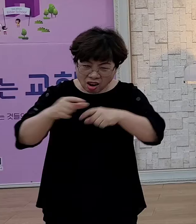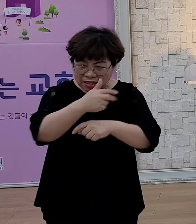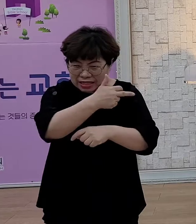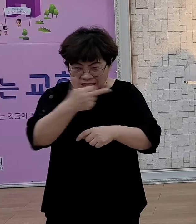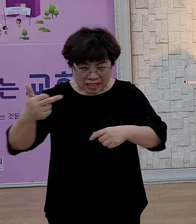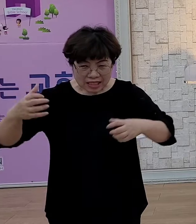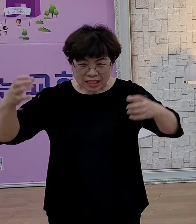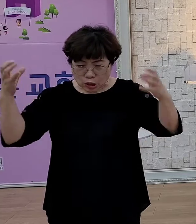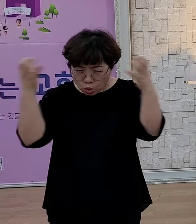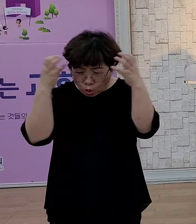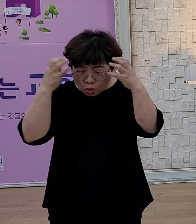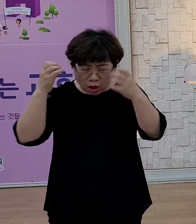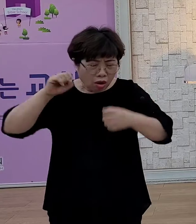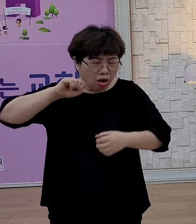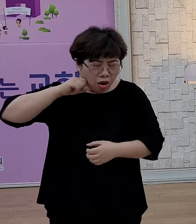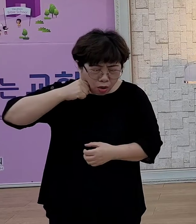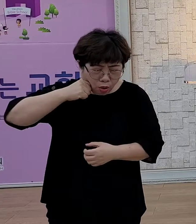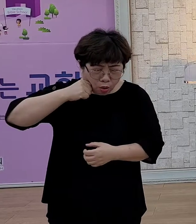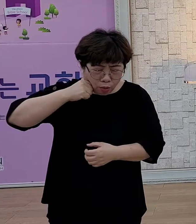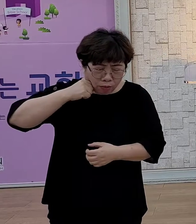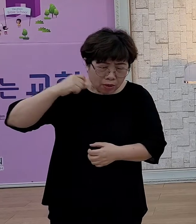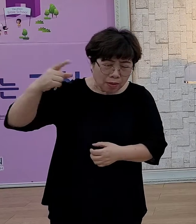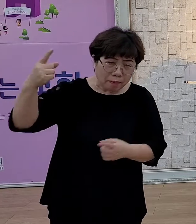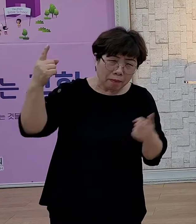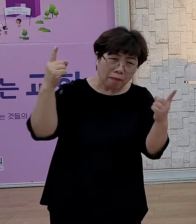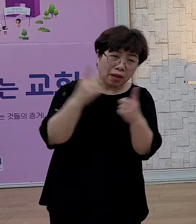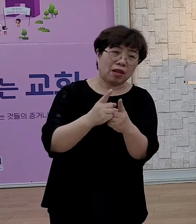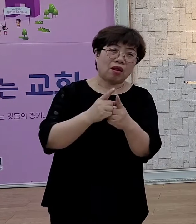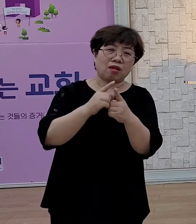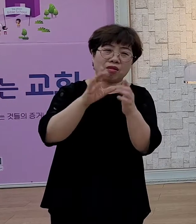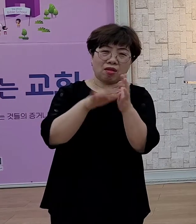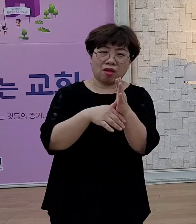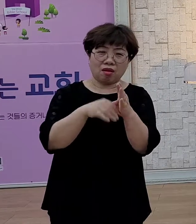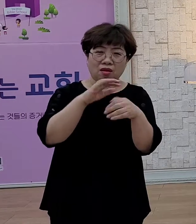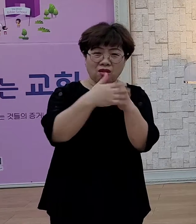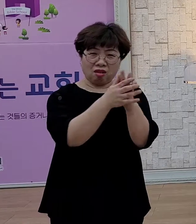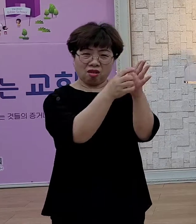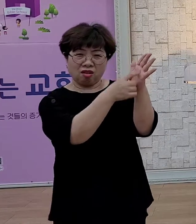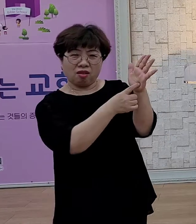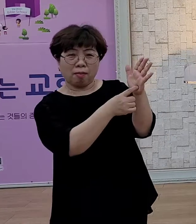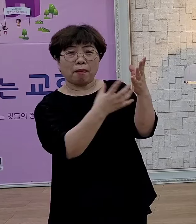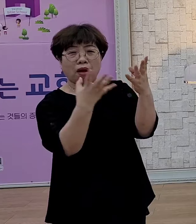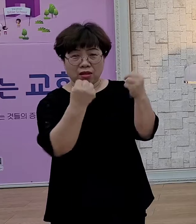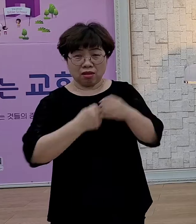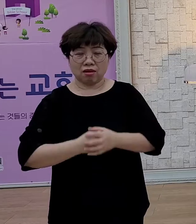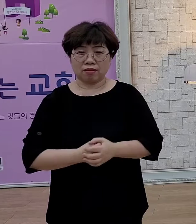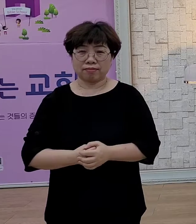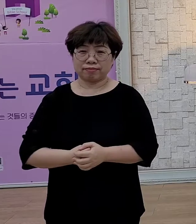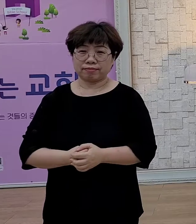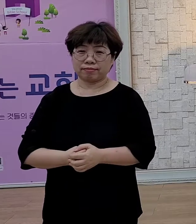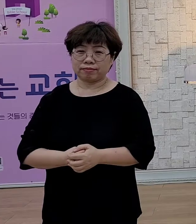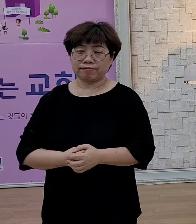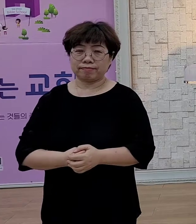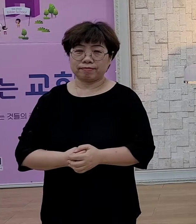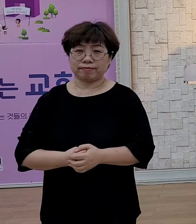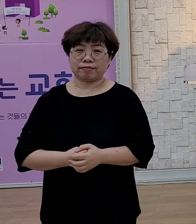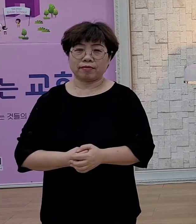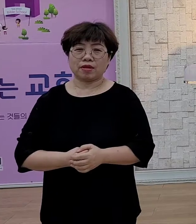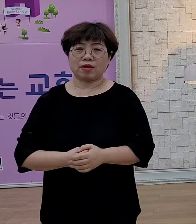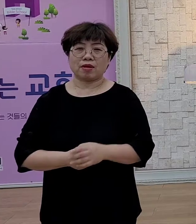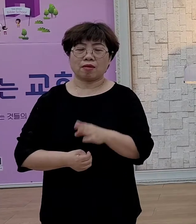큰 시련과 더 큰 고난이 오더라. 이런 것들도 이렇게 많이 보게 됩니다. 우리가 잘 아는